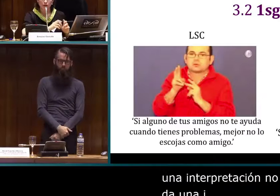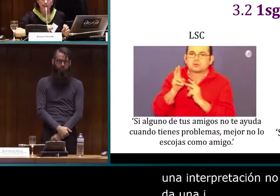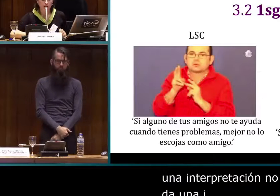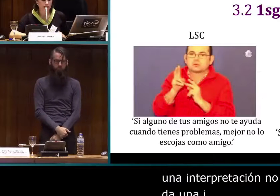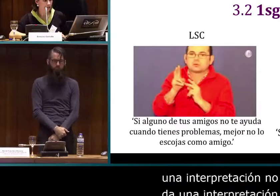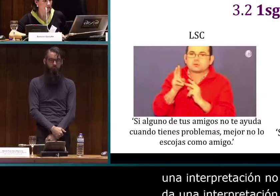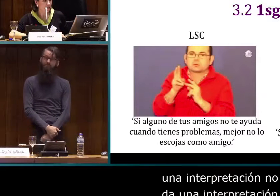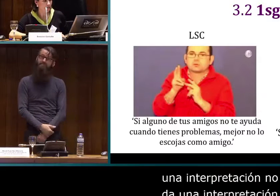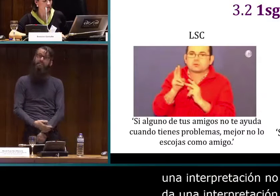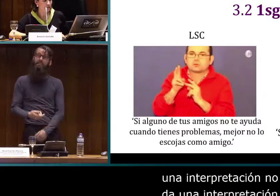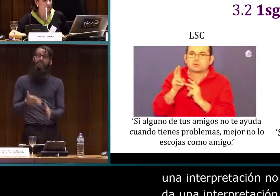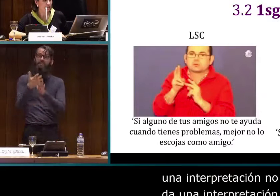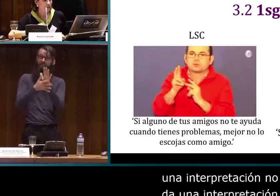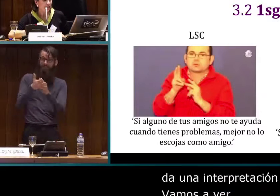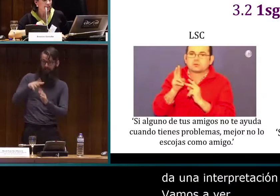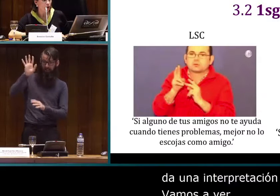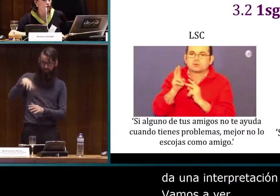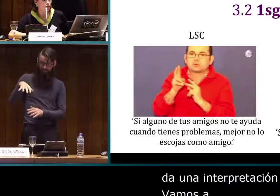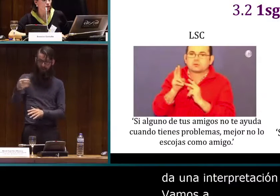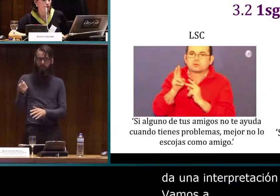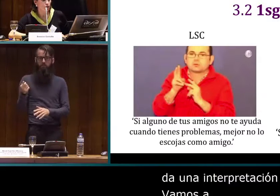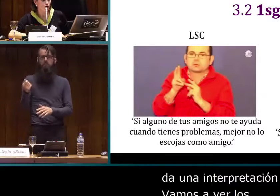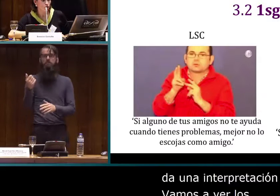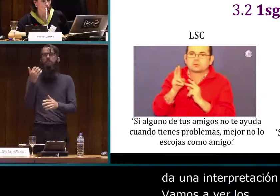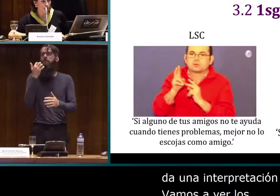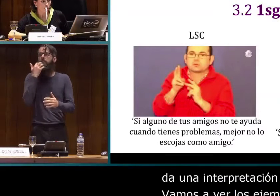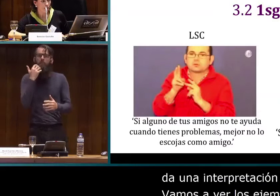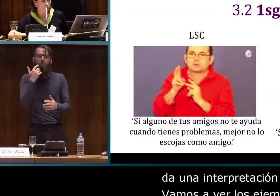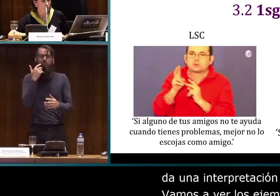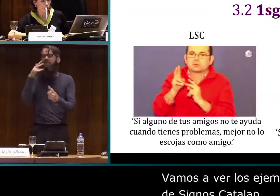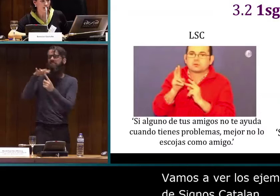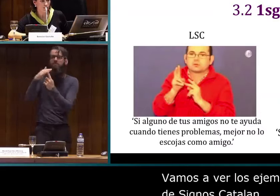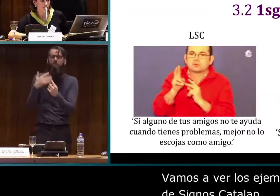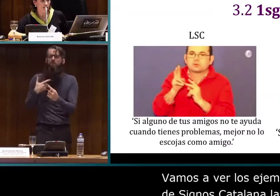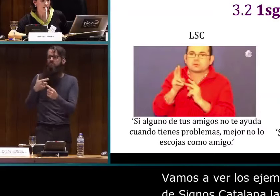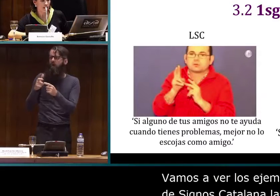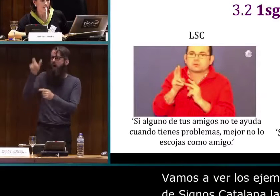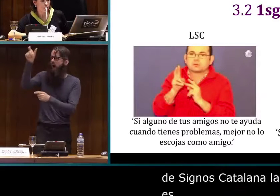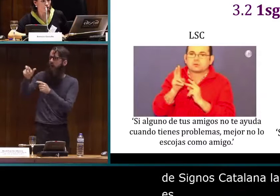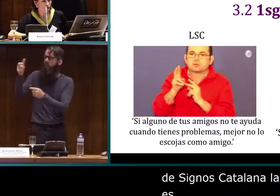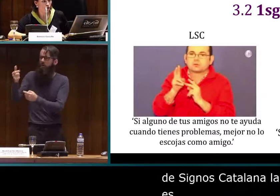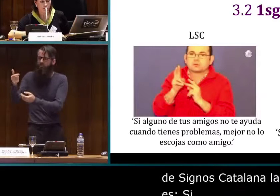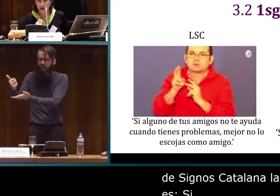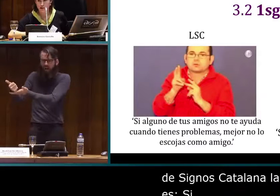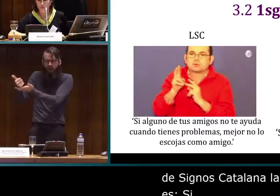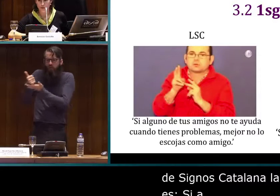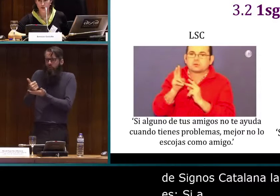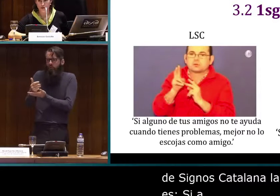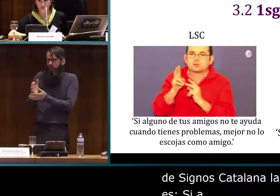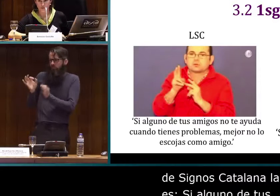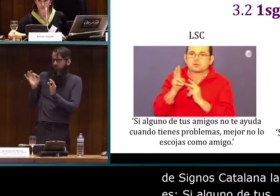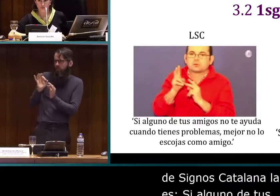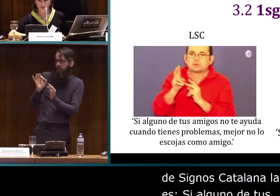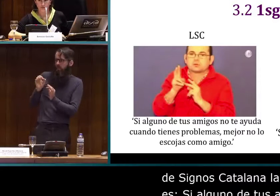En lengua de signos catalana, la primera frase es: si alguno de tus amigos no te ayuda cuando tienes problemas, mejor no lo escojas como